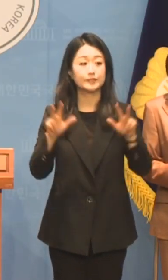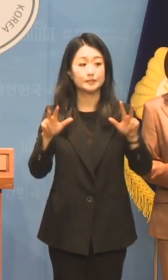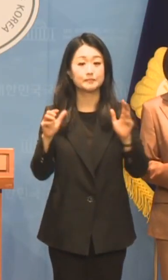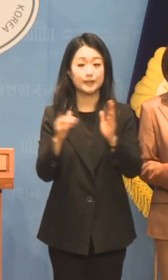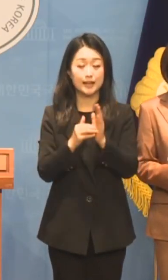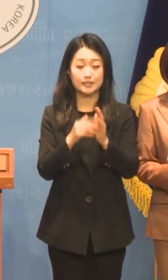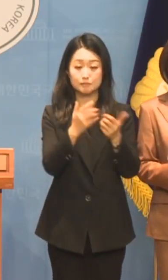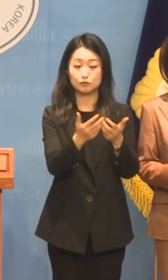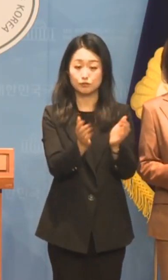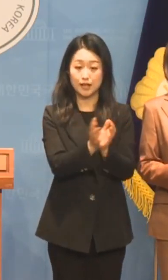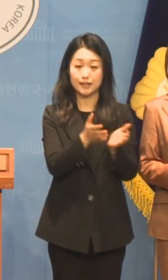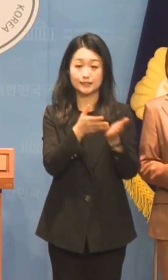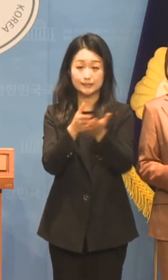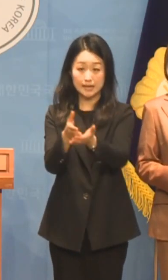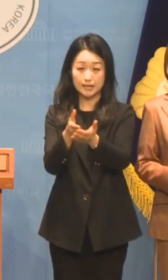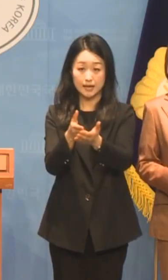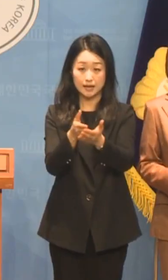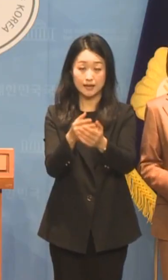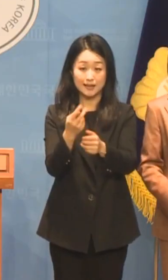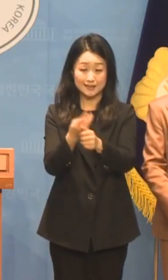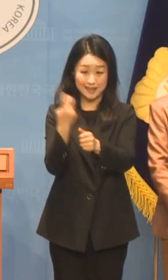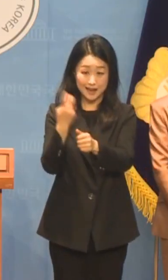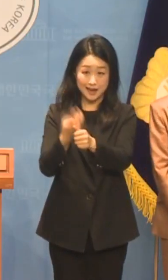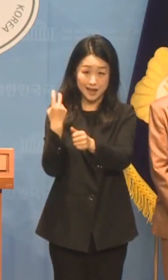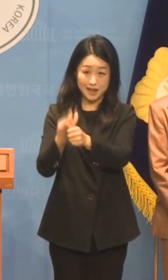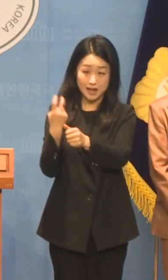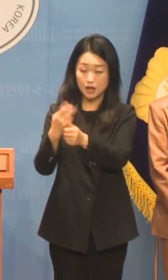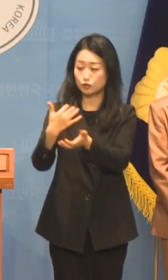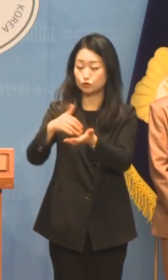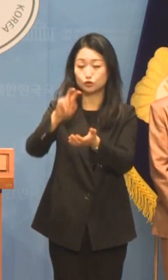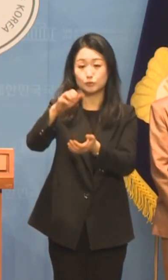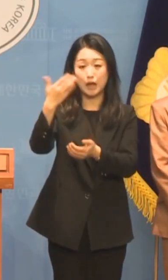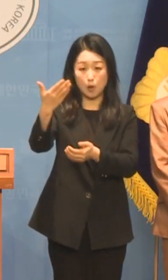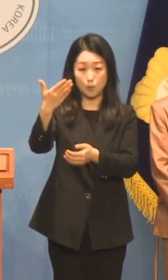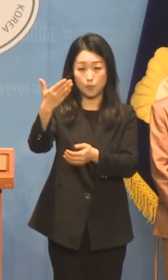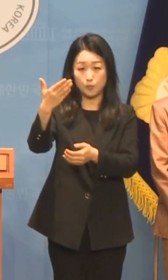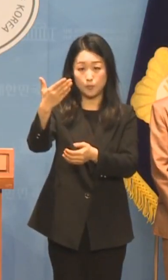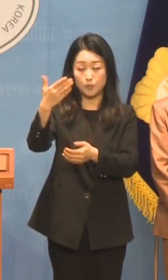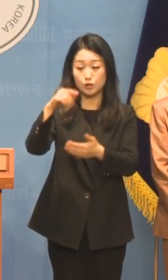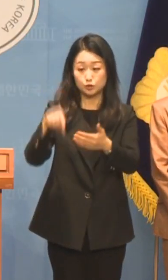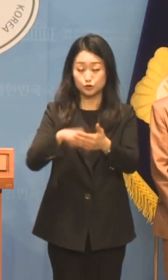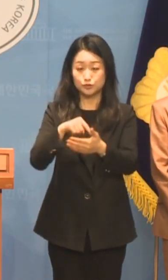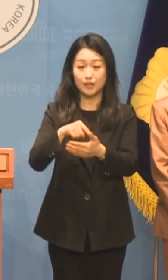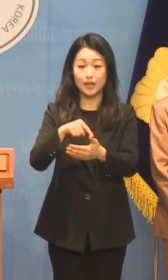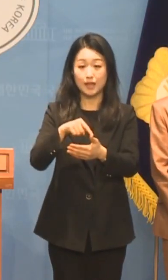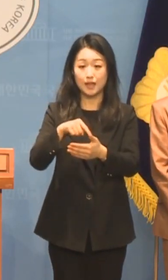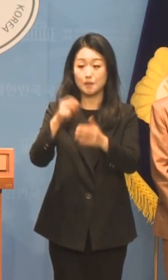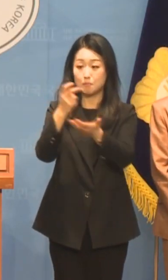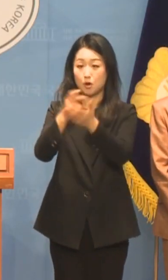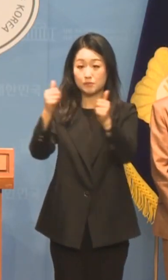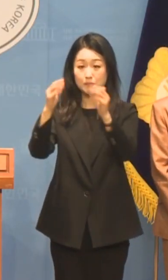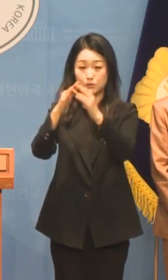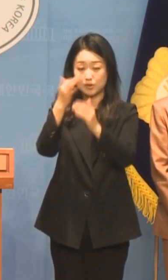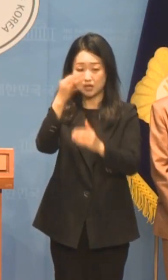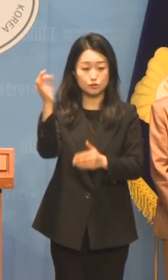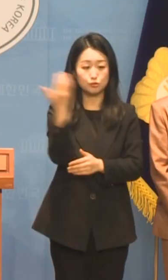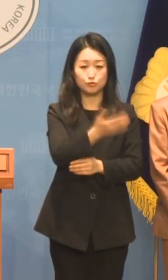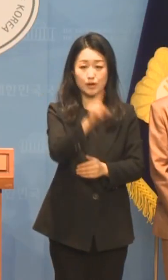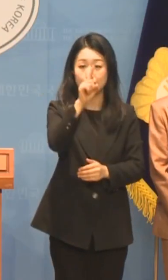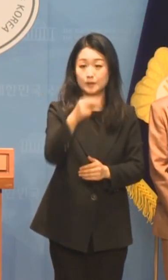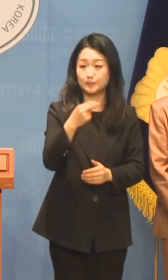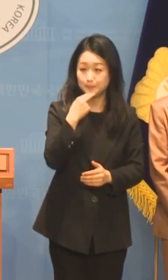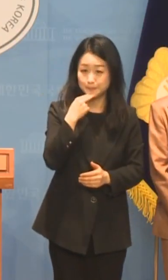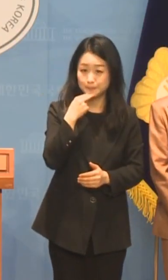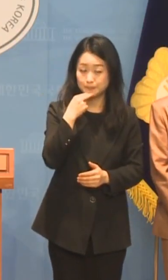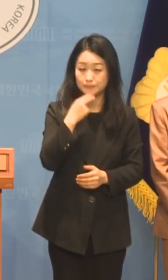지금까지 민주당이 제기한 억지줄 탄핵 소추 29건, 이 중 단 한 건도 헌재에서 인용되지 않았습니다.